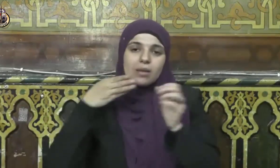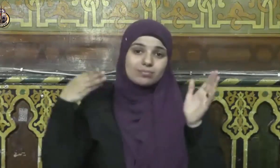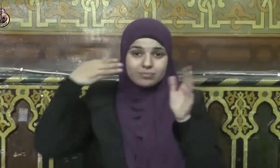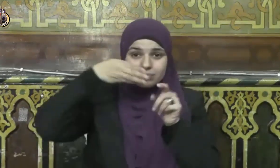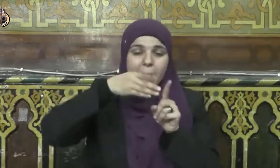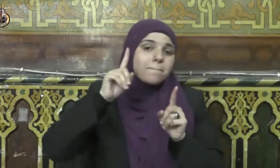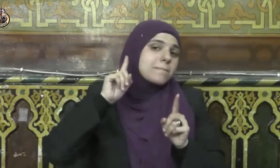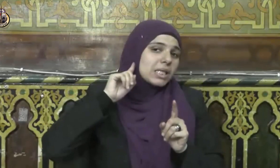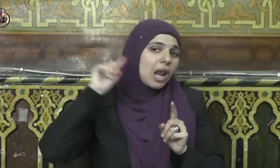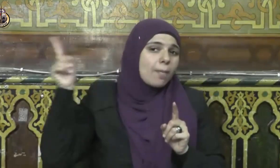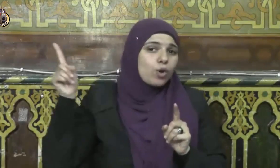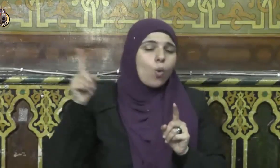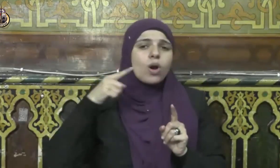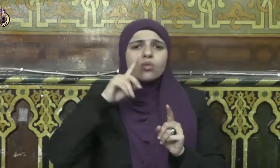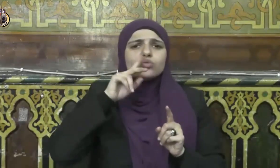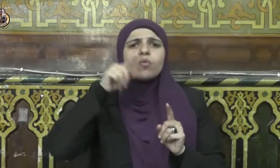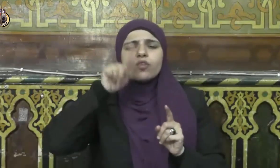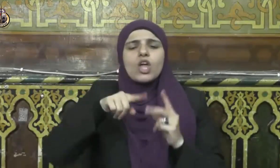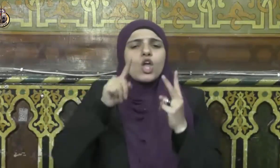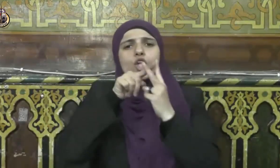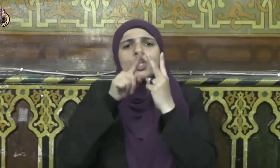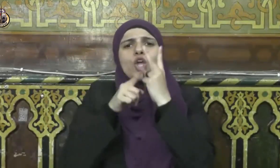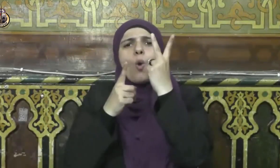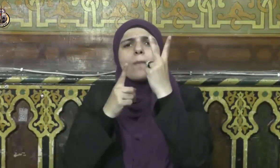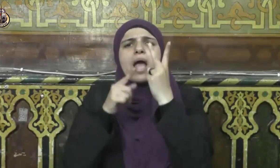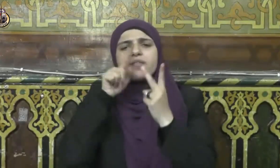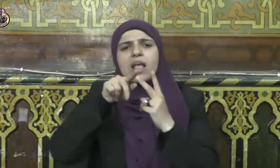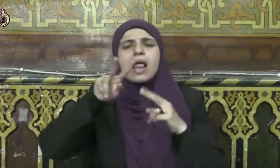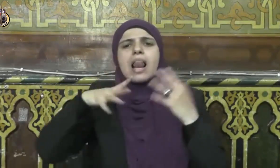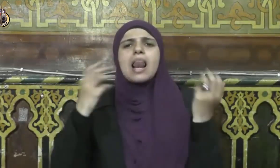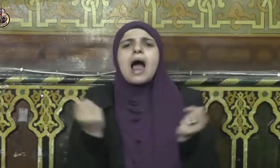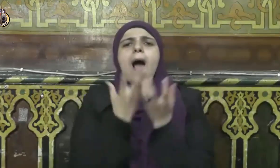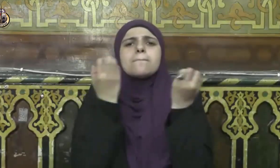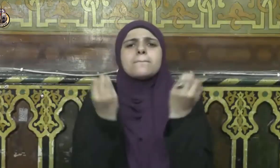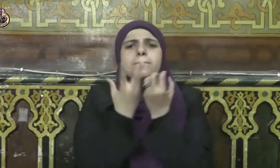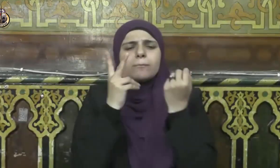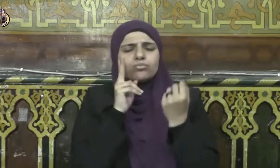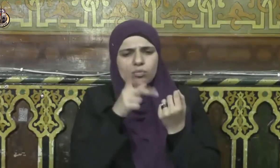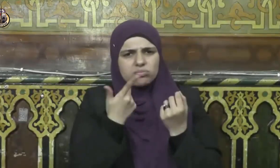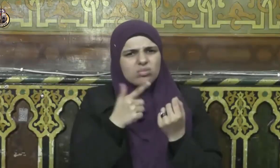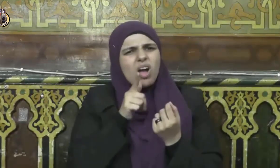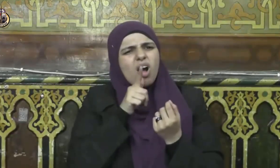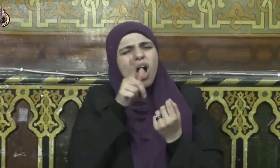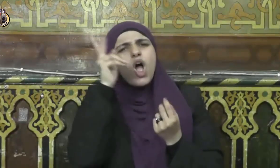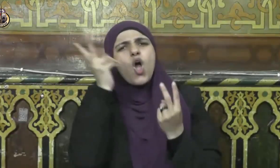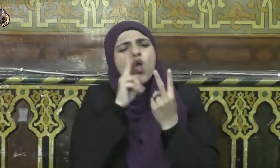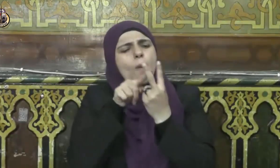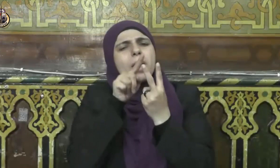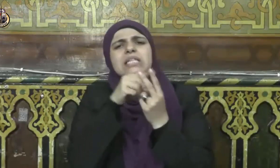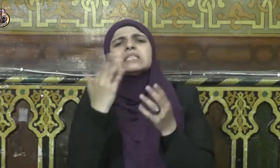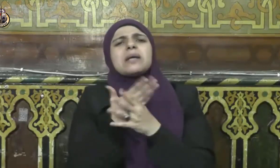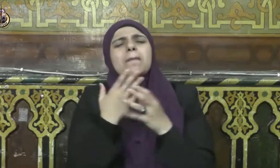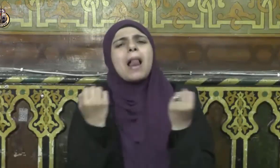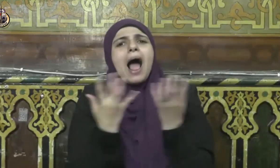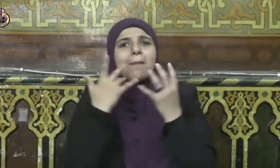وسلم المدينة ولهم يومان يلعبون فيهما، فقال: ما هذان